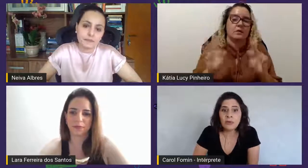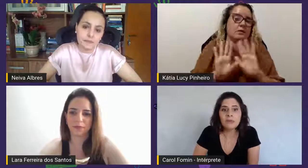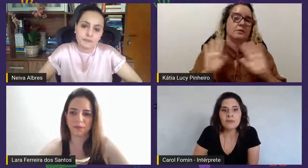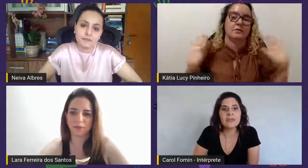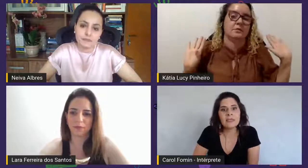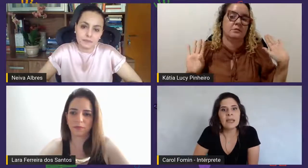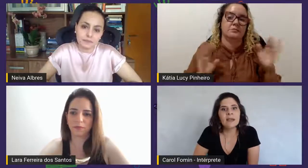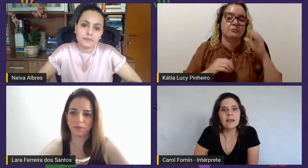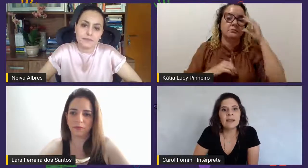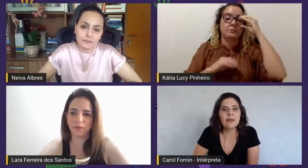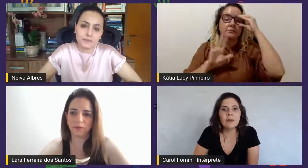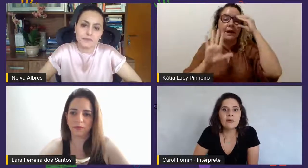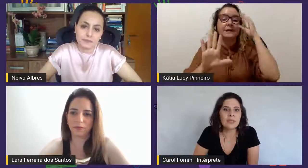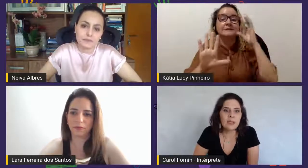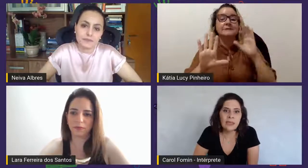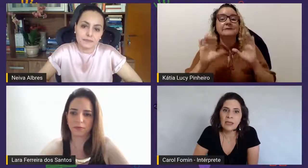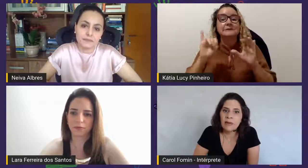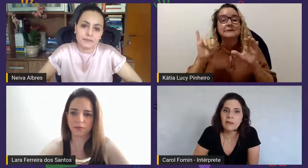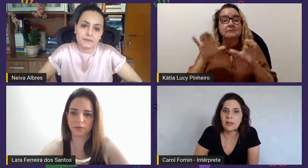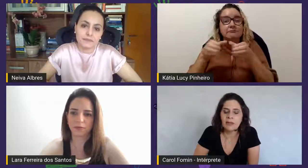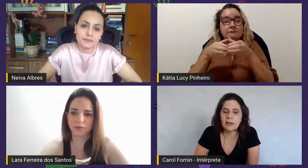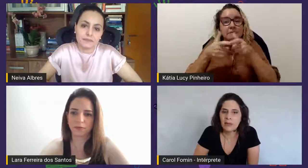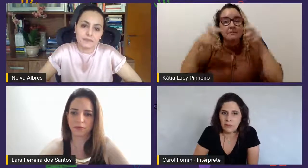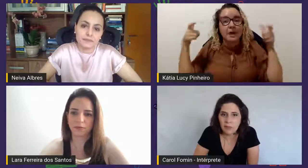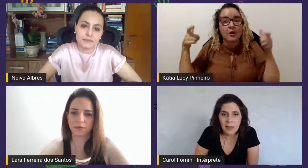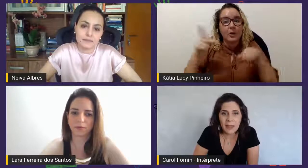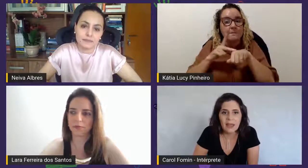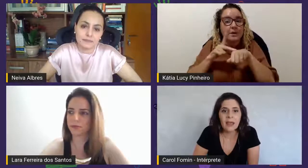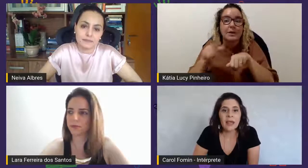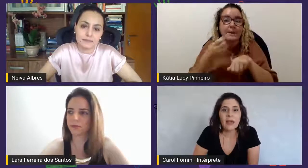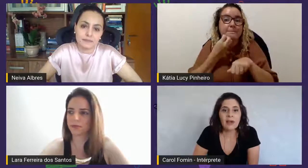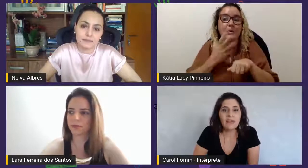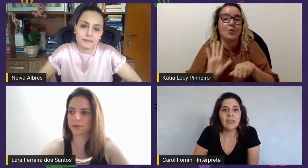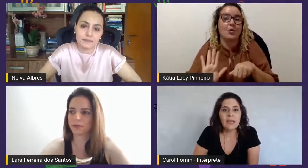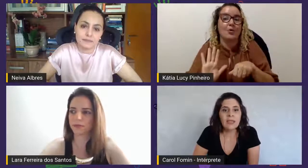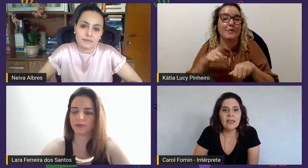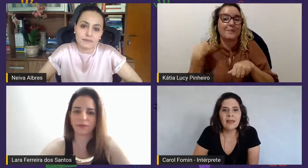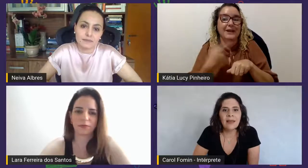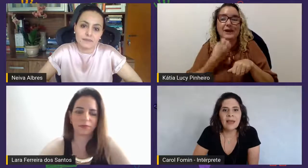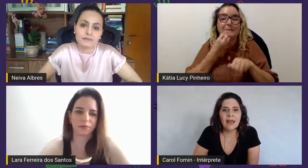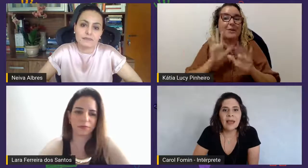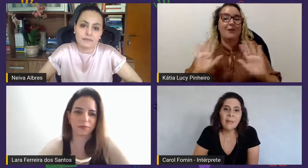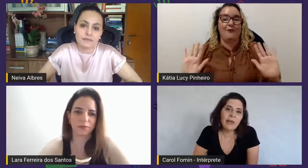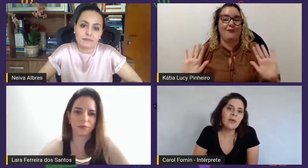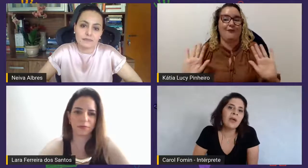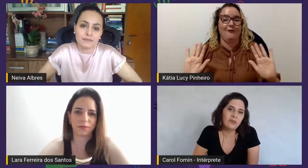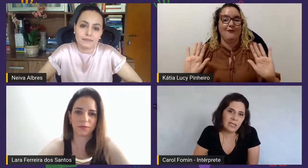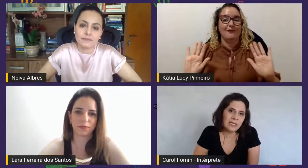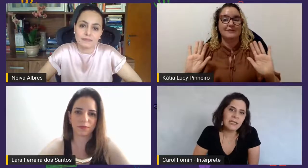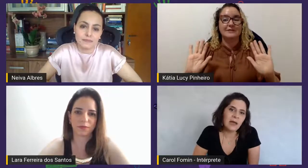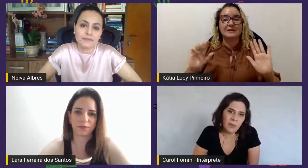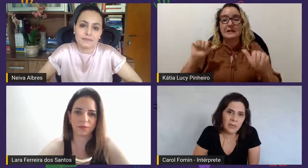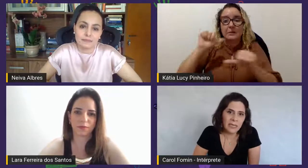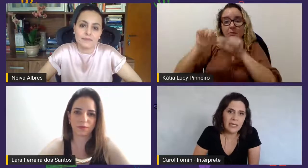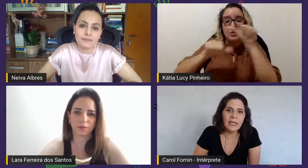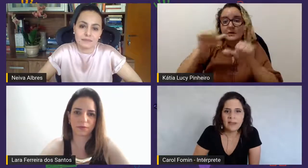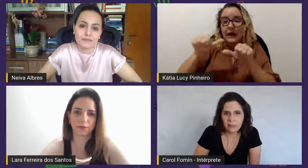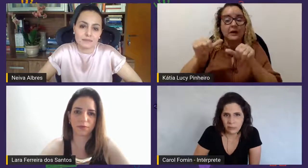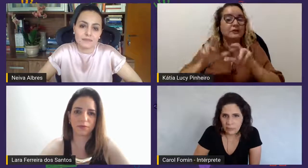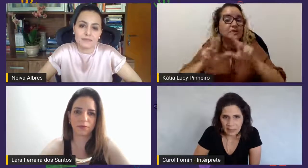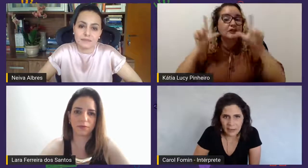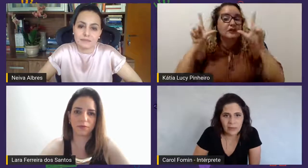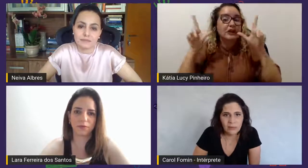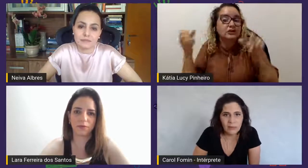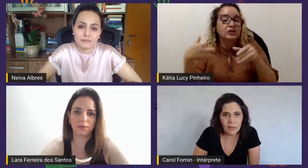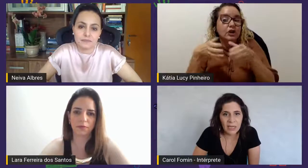os surdos se sentem ali inclusos naquilo e tá tudo bem. Eu acho que a maioria utiliza a roupa preta,